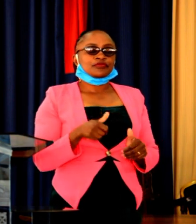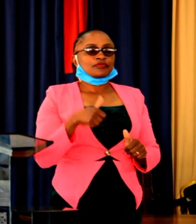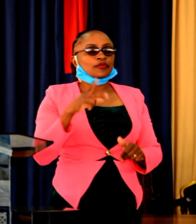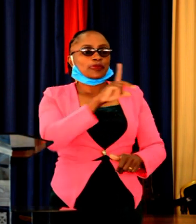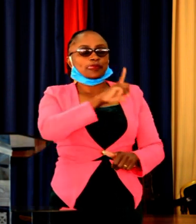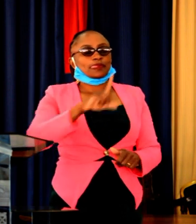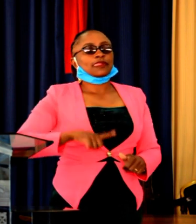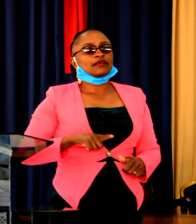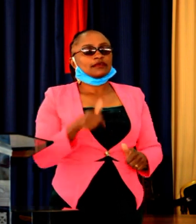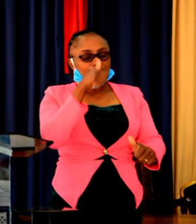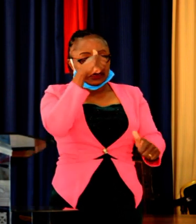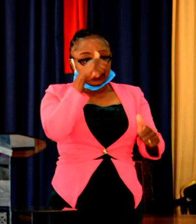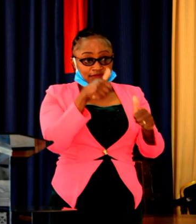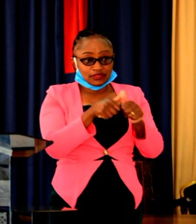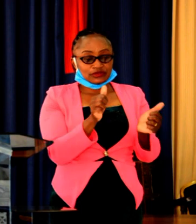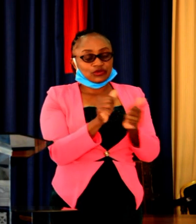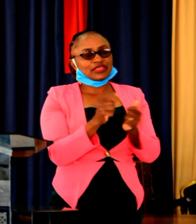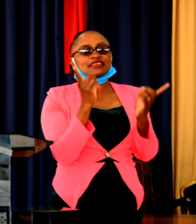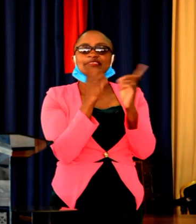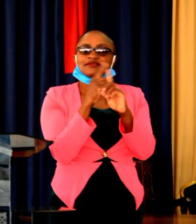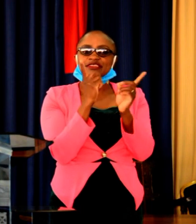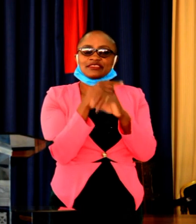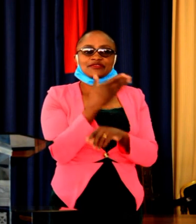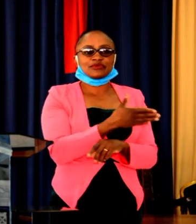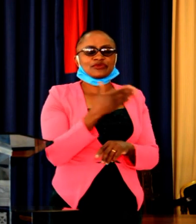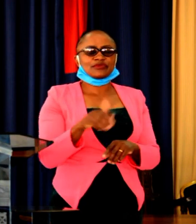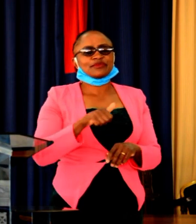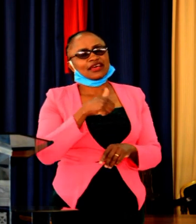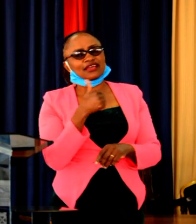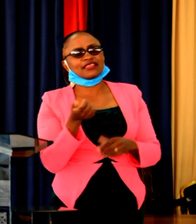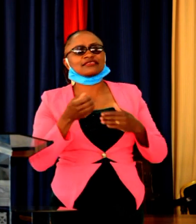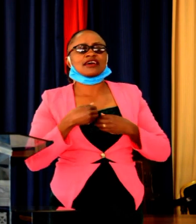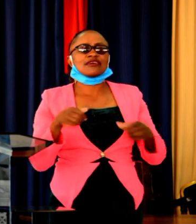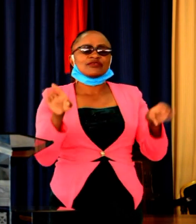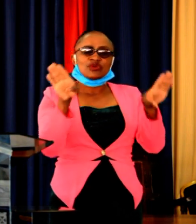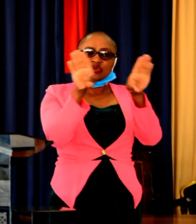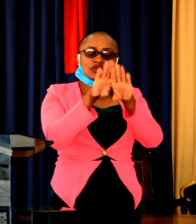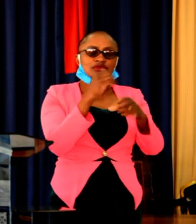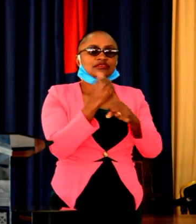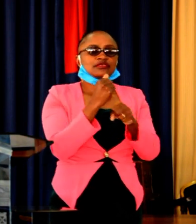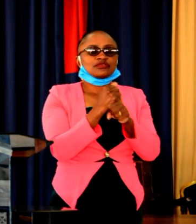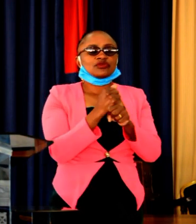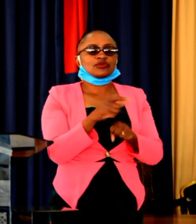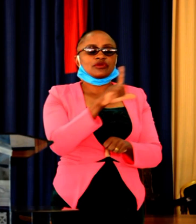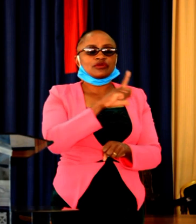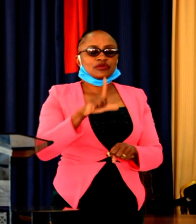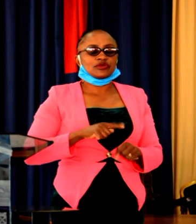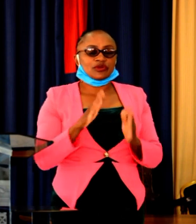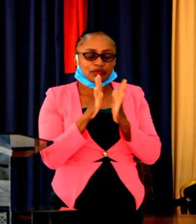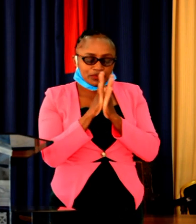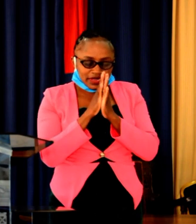uwakumbuke walio na shida tofauti, wengine ambao wamefunga hata kazi zao. Bwana, naomba kwamba utawalipa